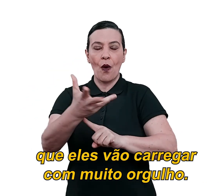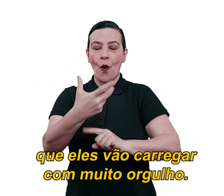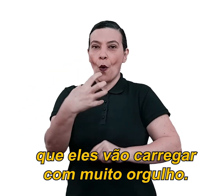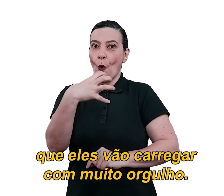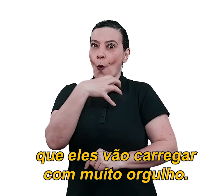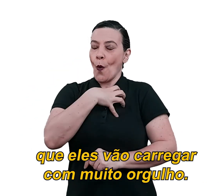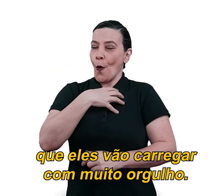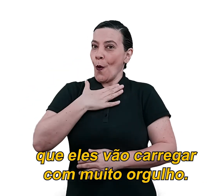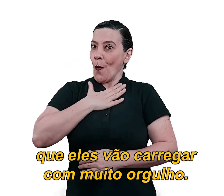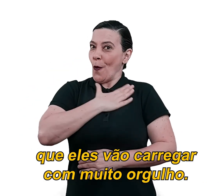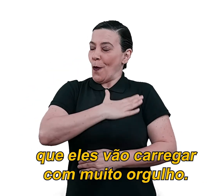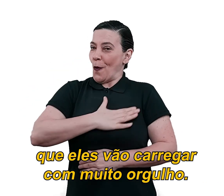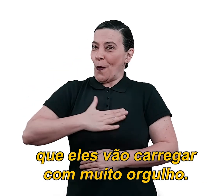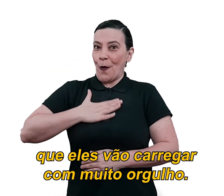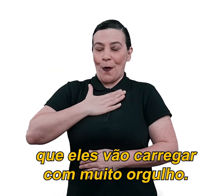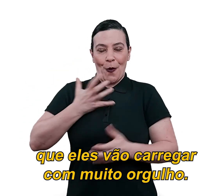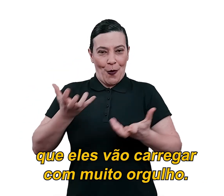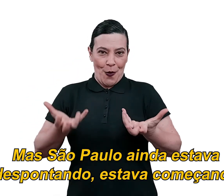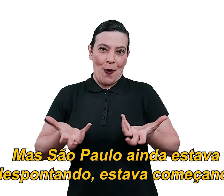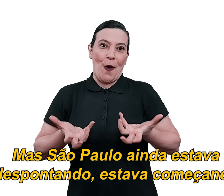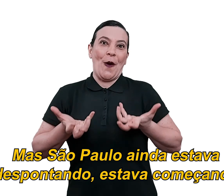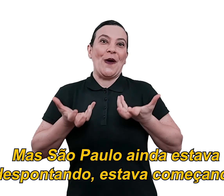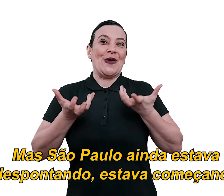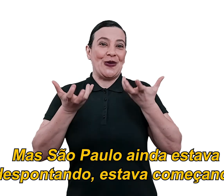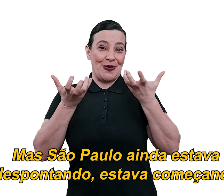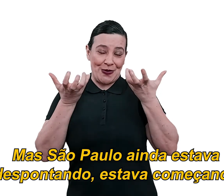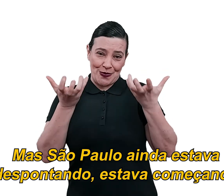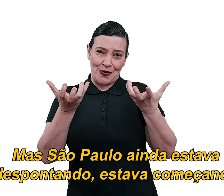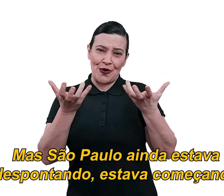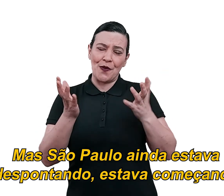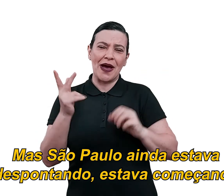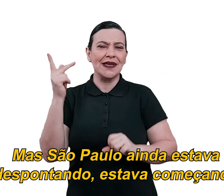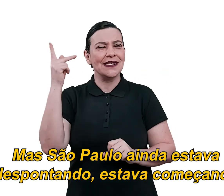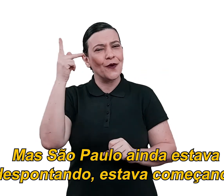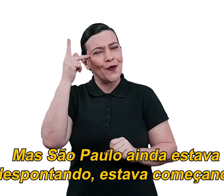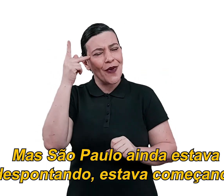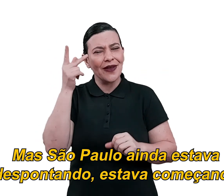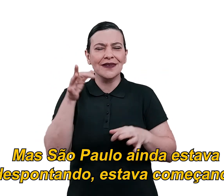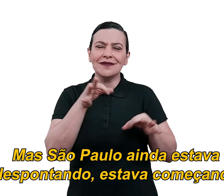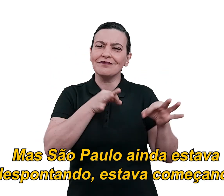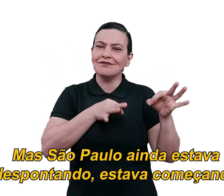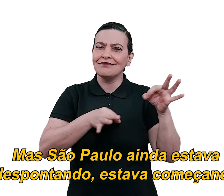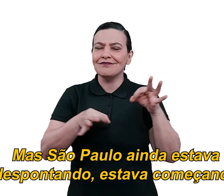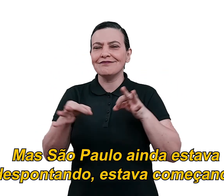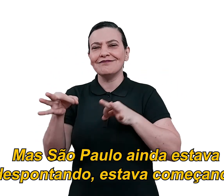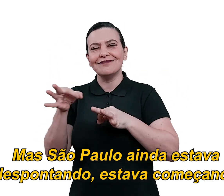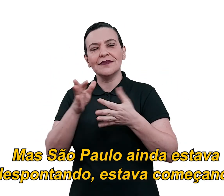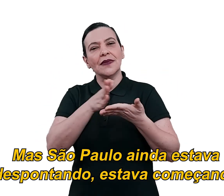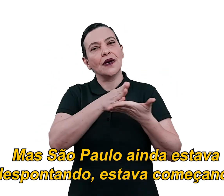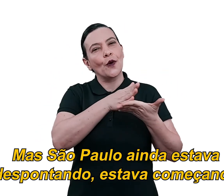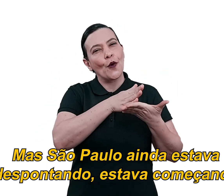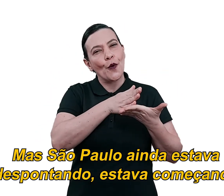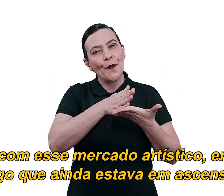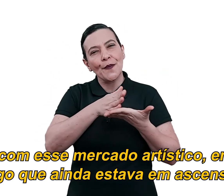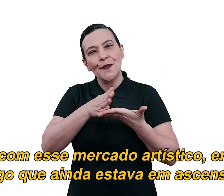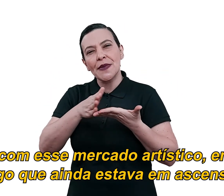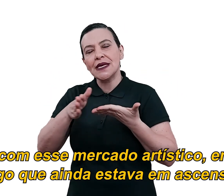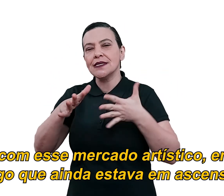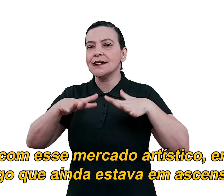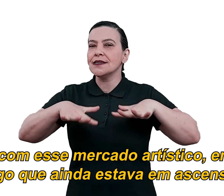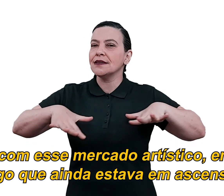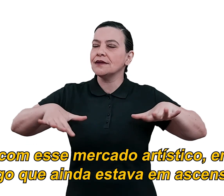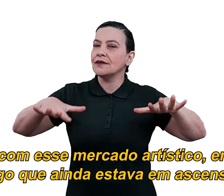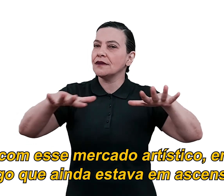eles vão carregar com muito orgulho isso, né? Mas São Paulo ainda estava despontando, né? Estava começando ainda